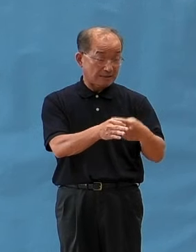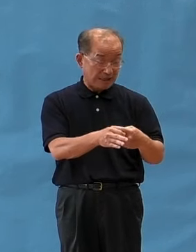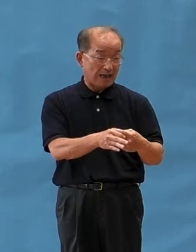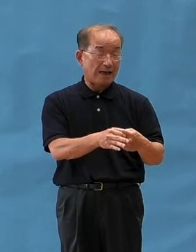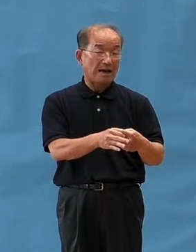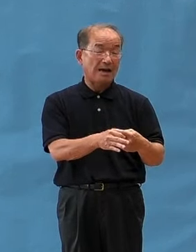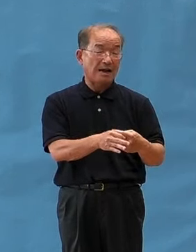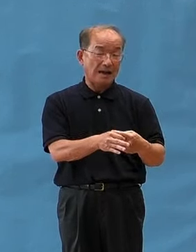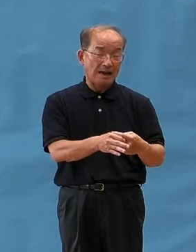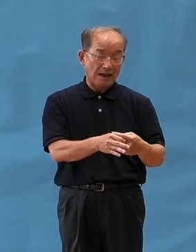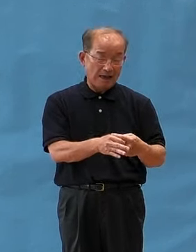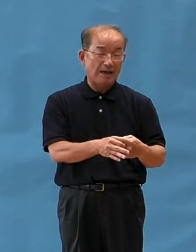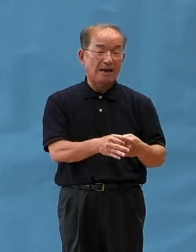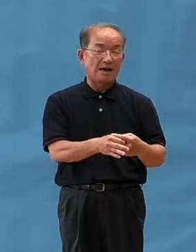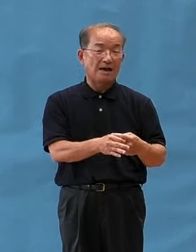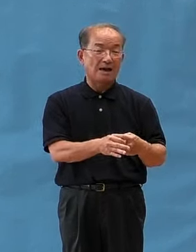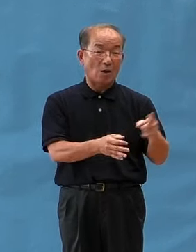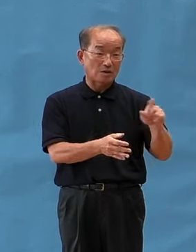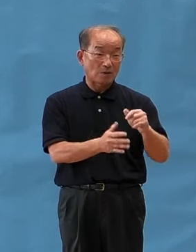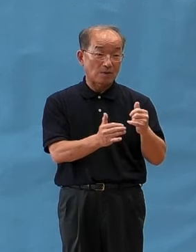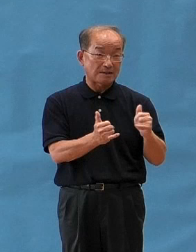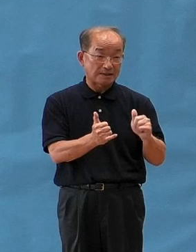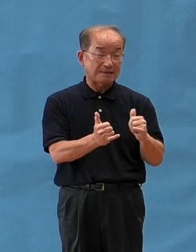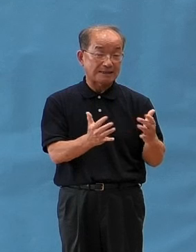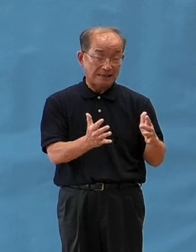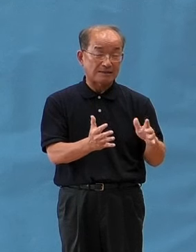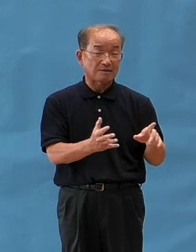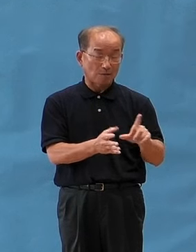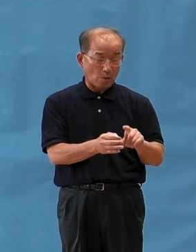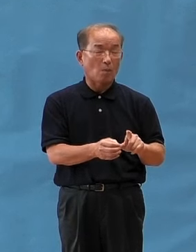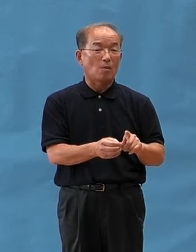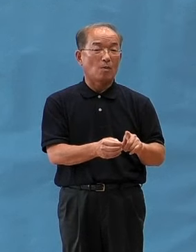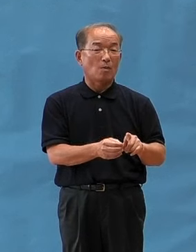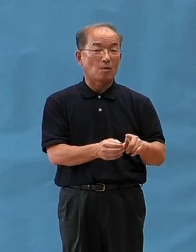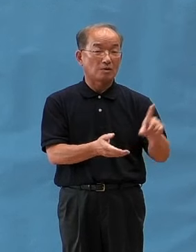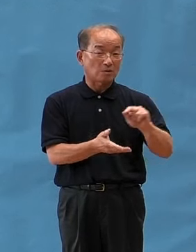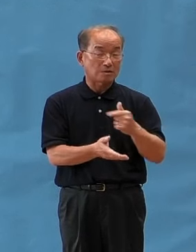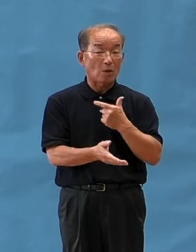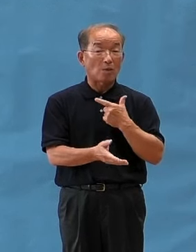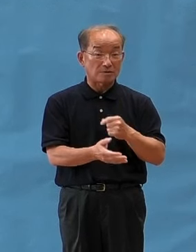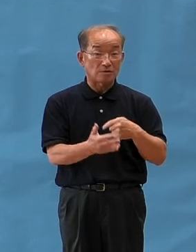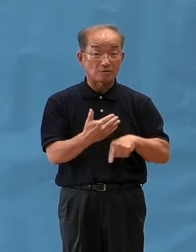方でも来てほしいという思いがあるならば、もう一回その狙いのところを教えてください。